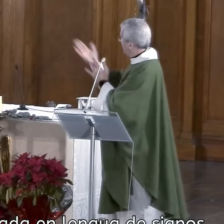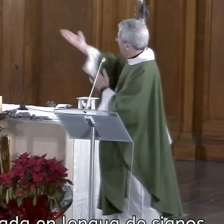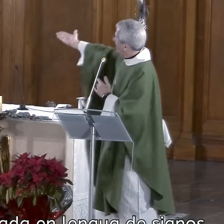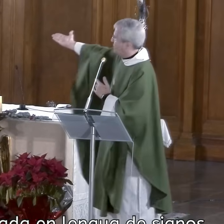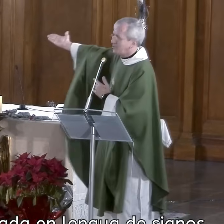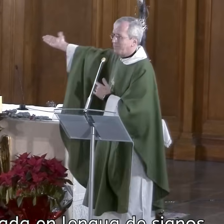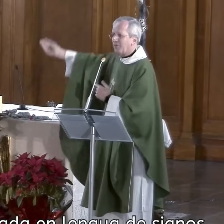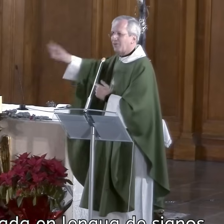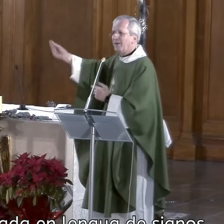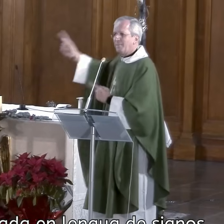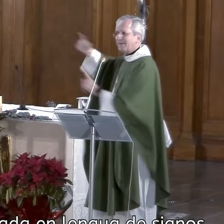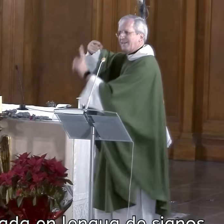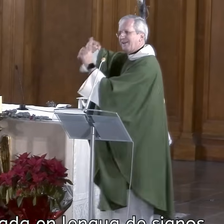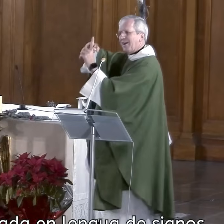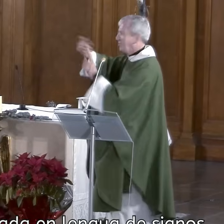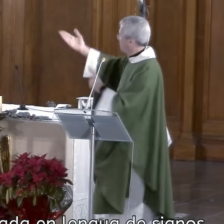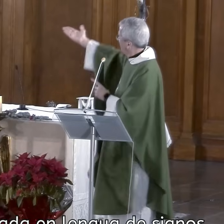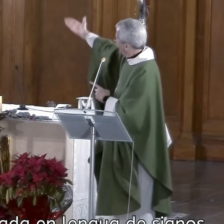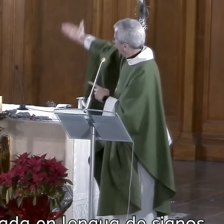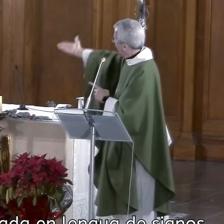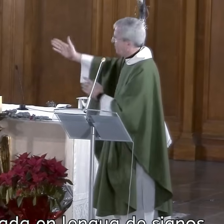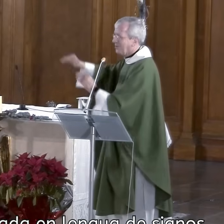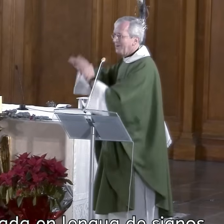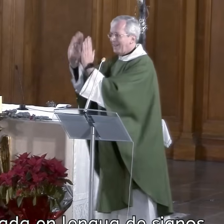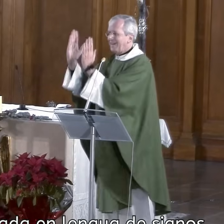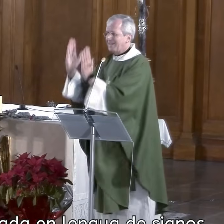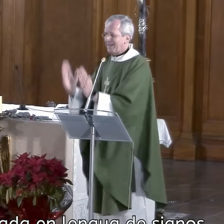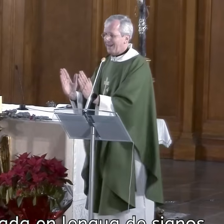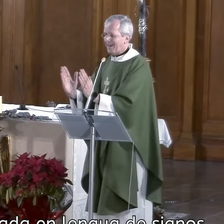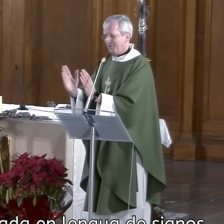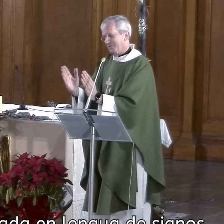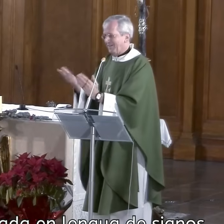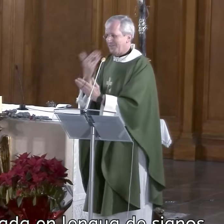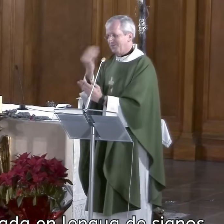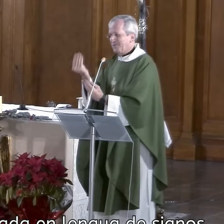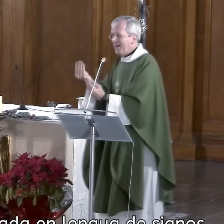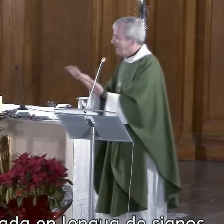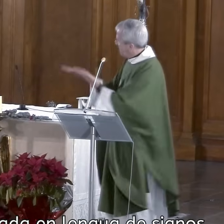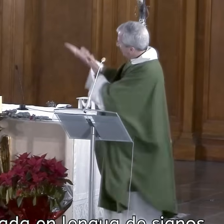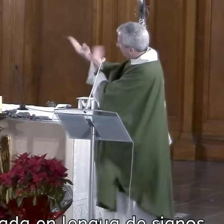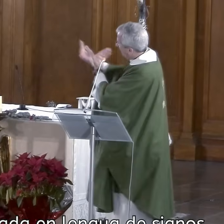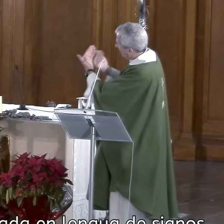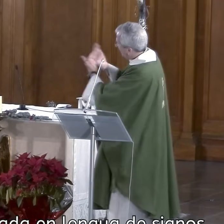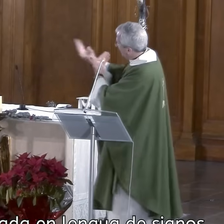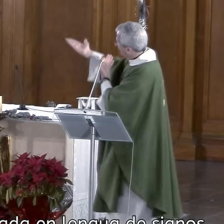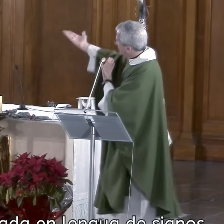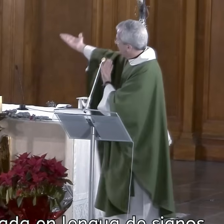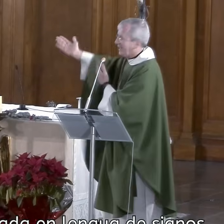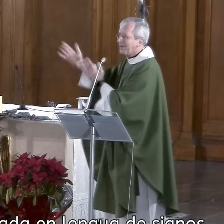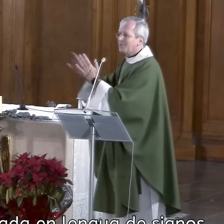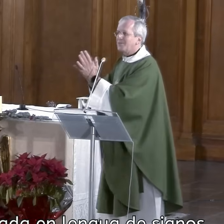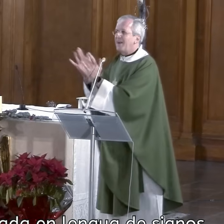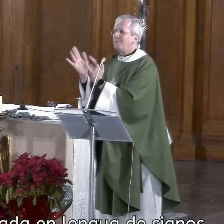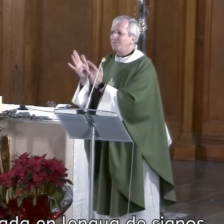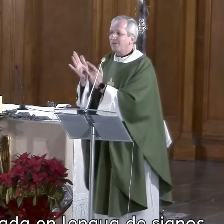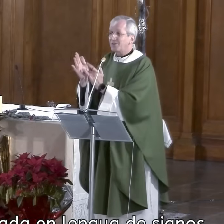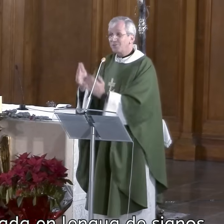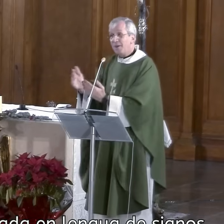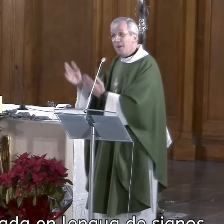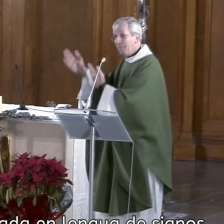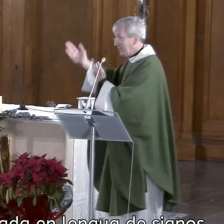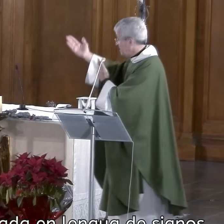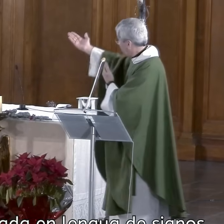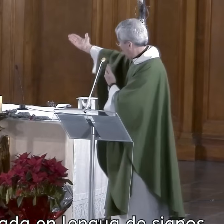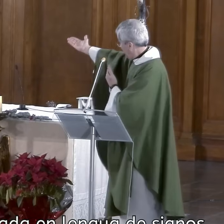presentarles a Jesús, mejor más que en la cruz, tenerlo en el sagrario, es una ventaja para podernos dirigirnos al mismo